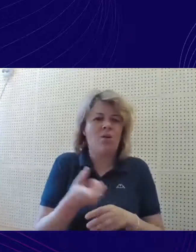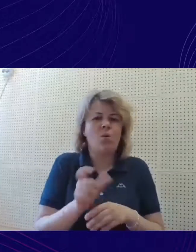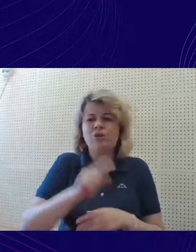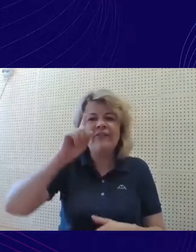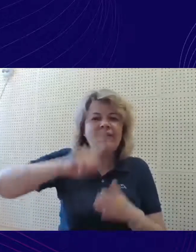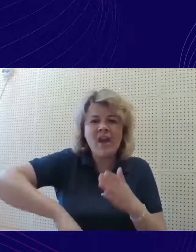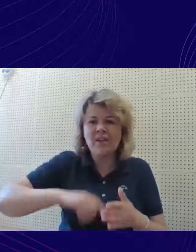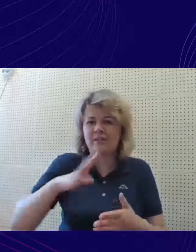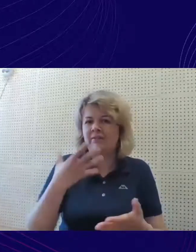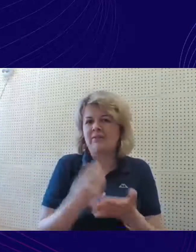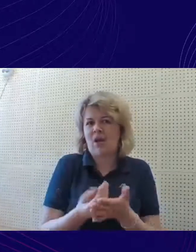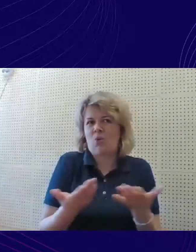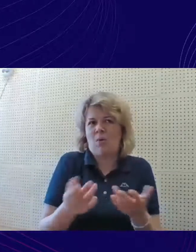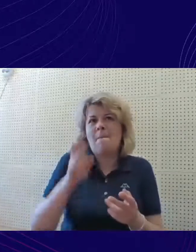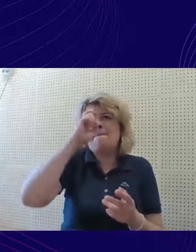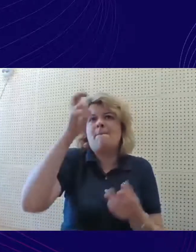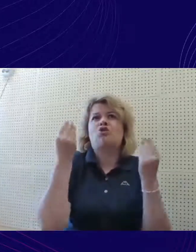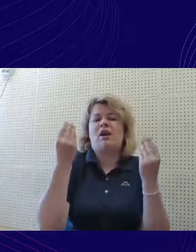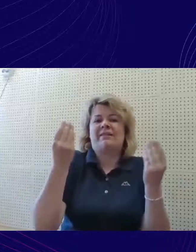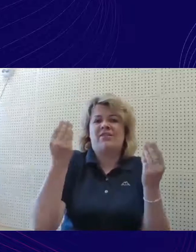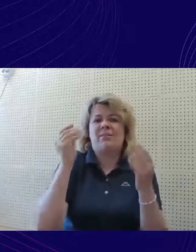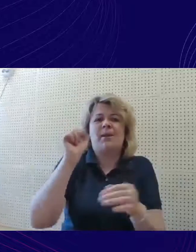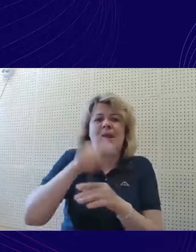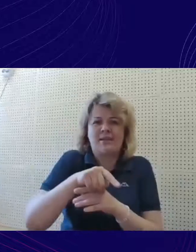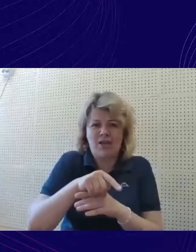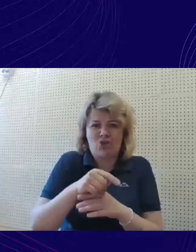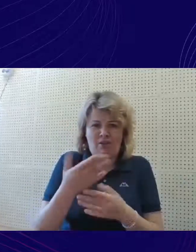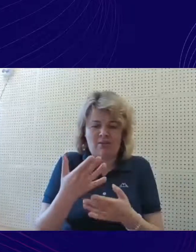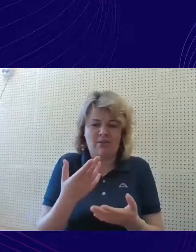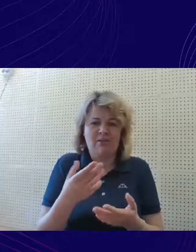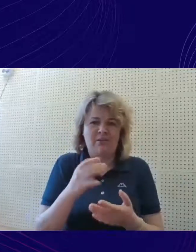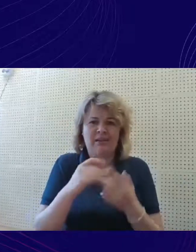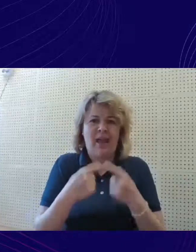свое божественное предназначение, в свое мессианство и так далее,